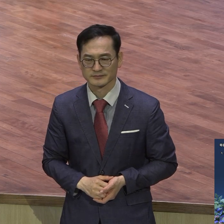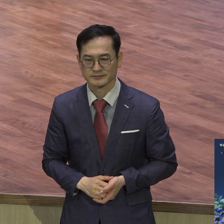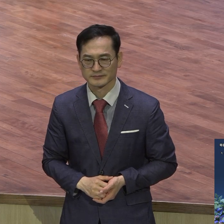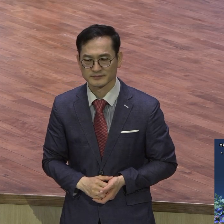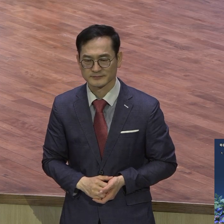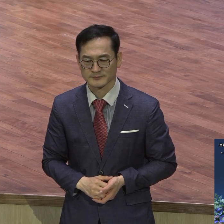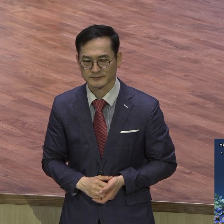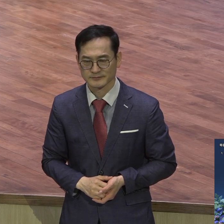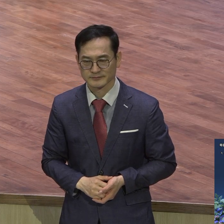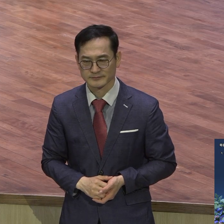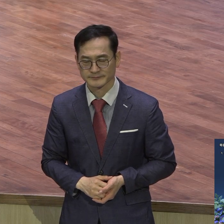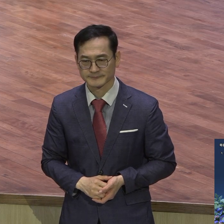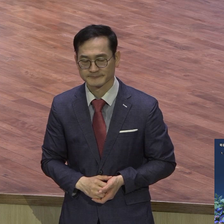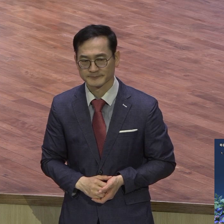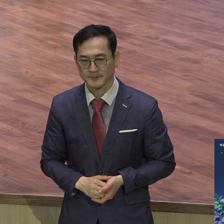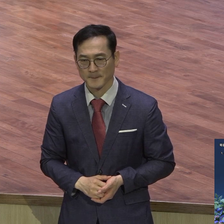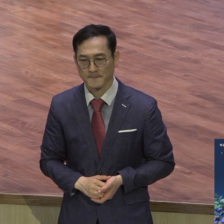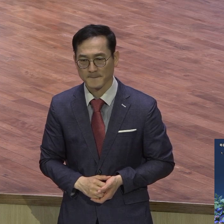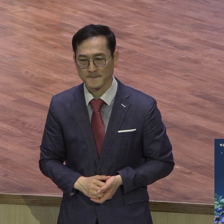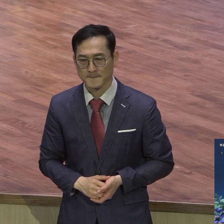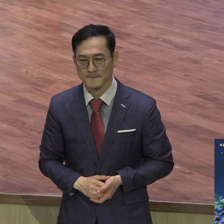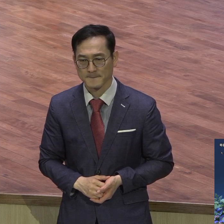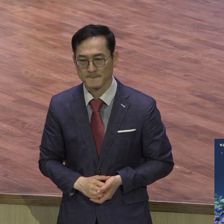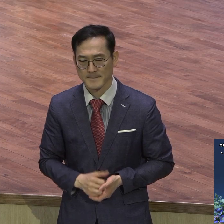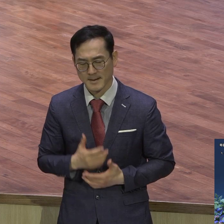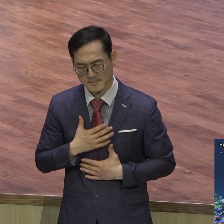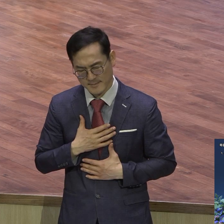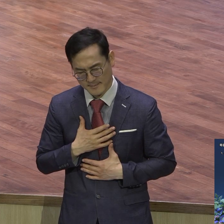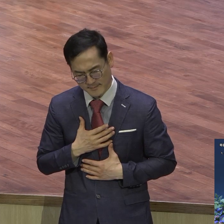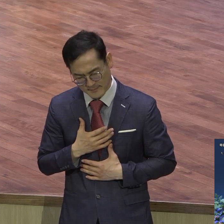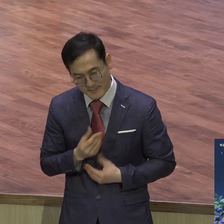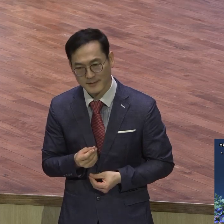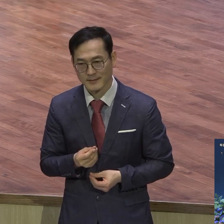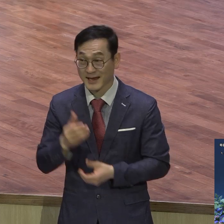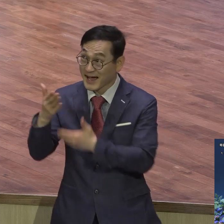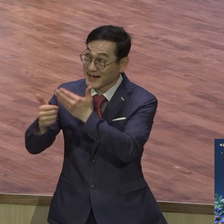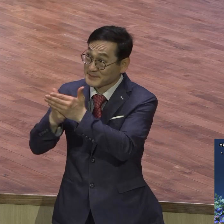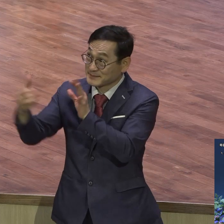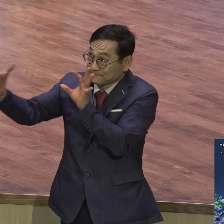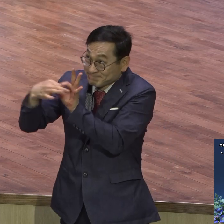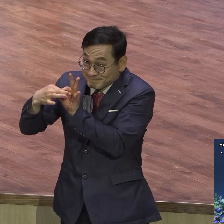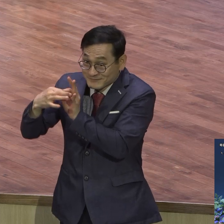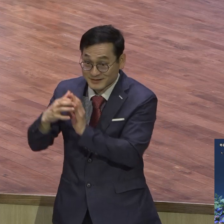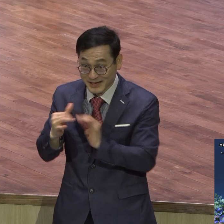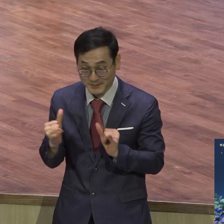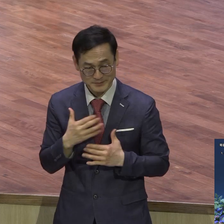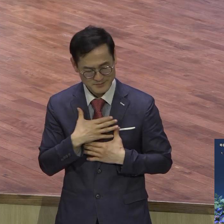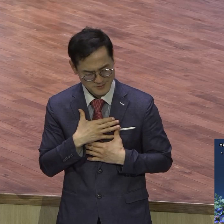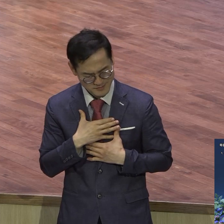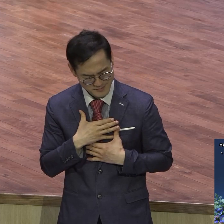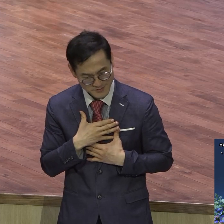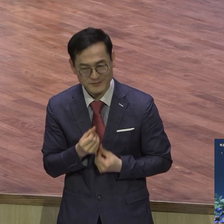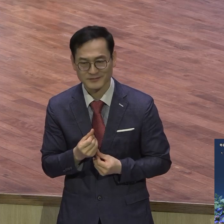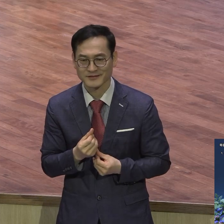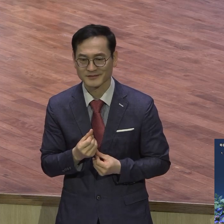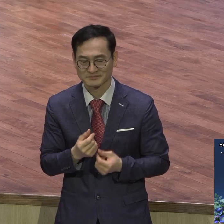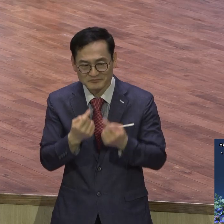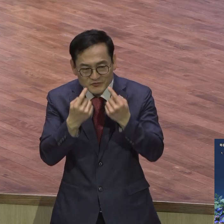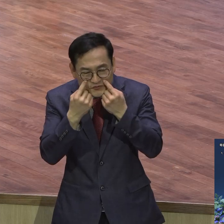없습니다 하나님 하고 통하는 사람은 다릅니다 예원계승대 여러분